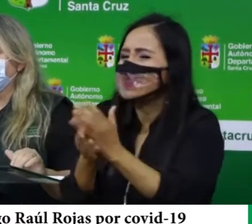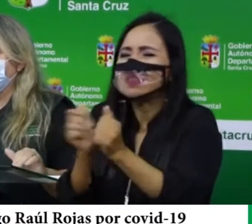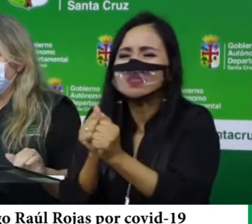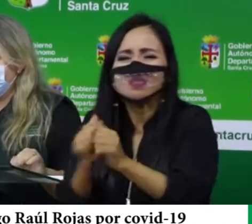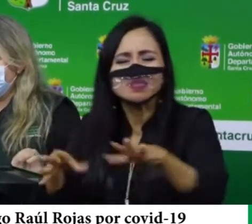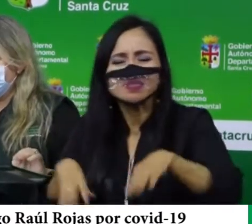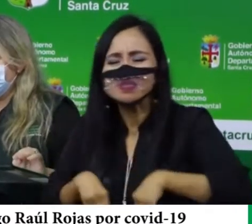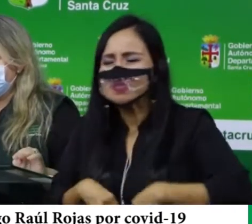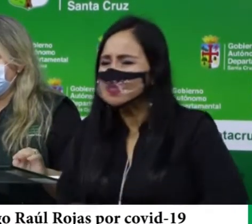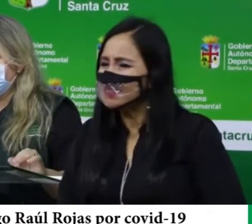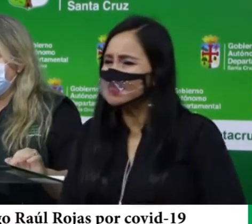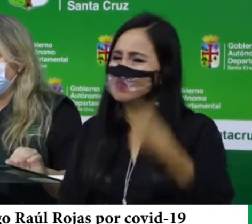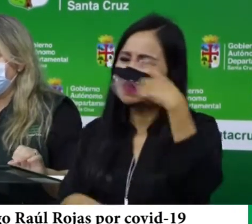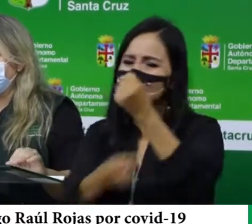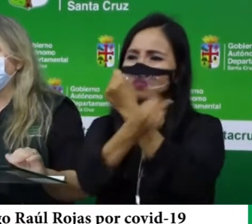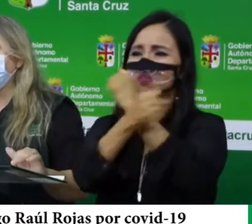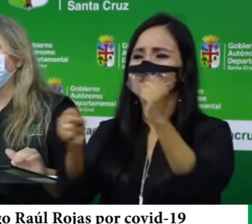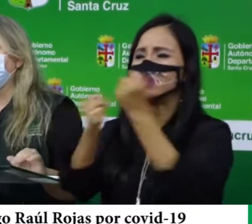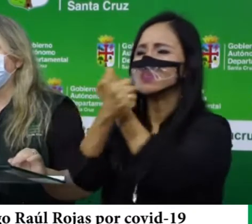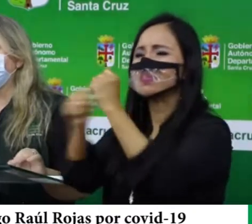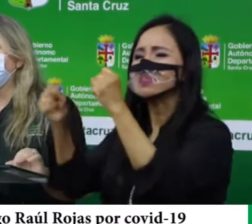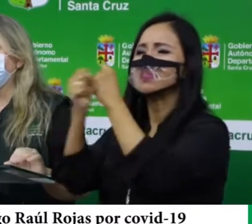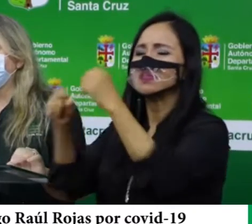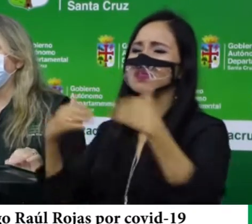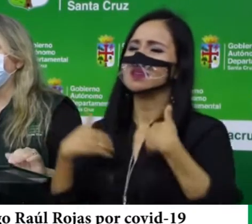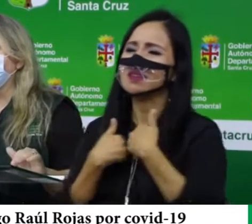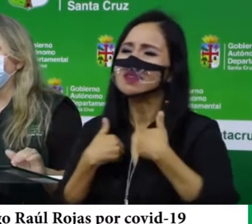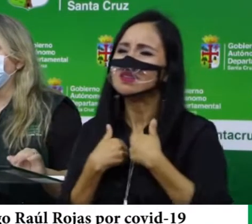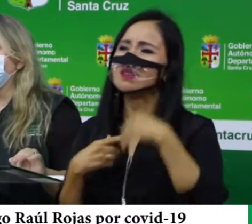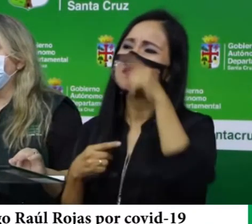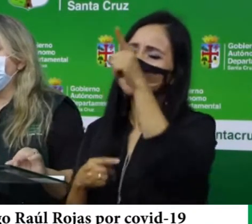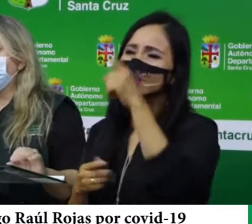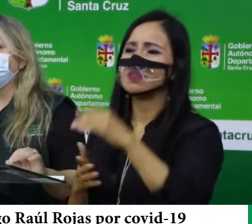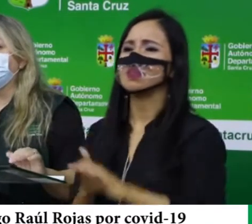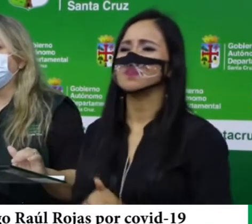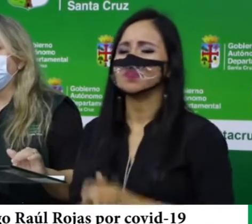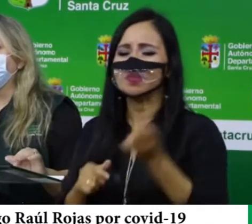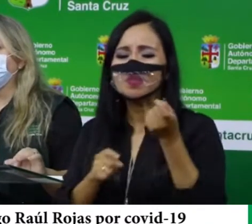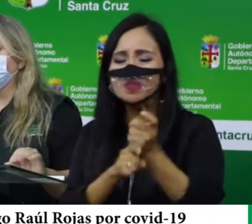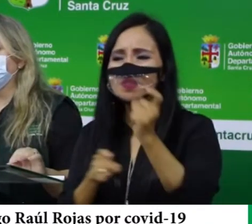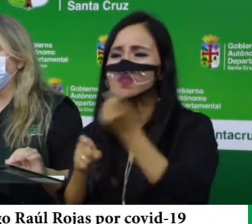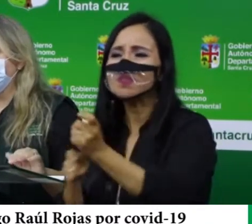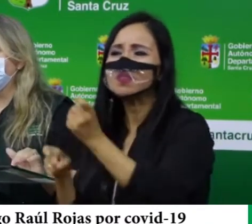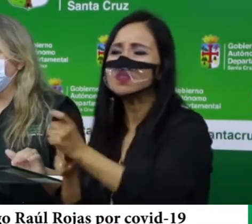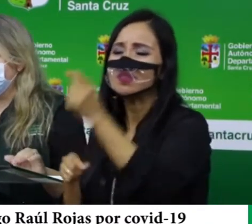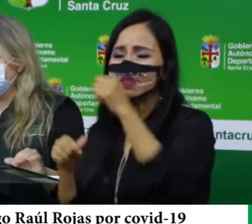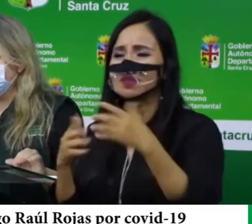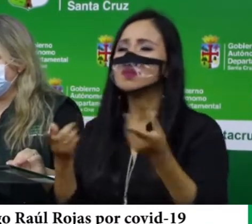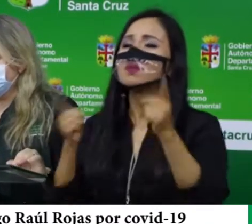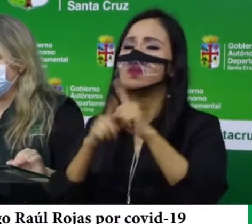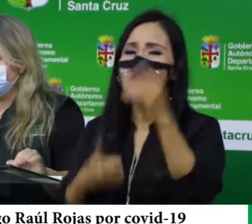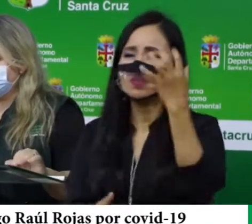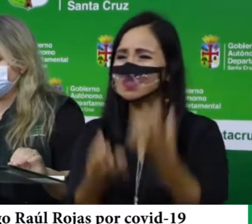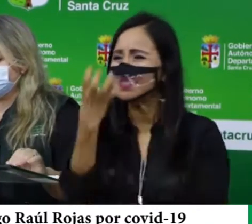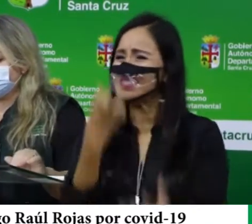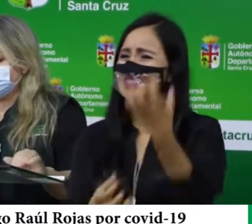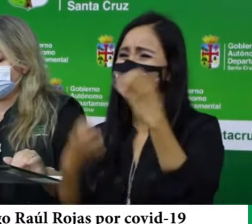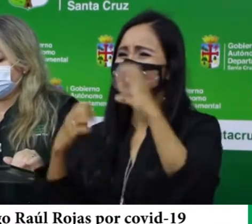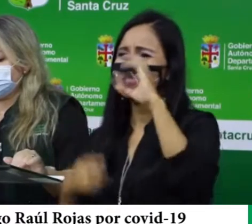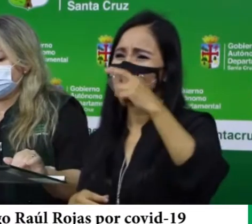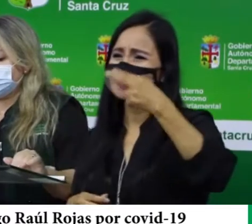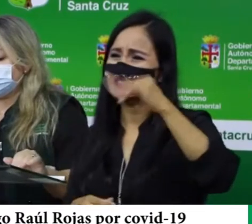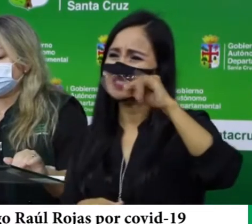incansablemente en el rescate de las especies de fauna silvestre que fueron afectados durante estos incendios.